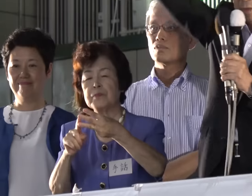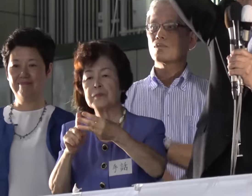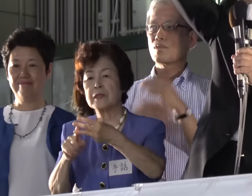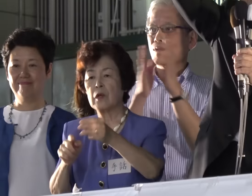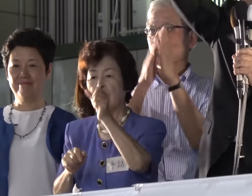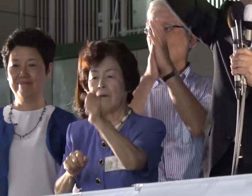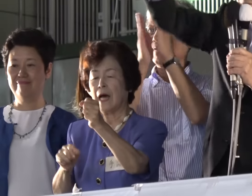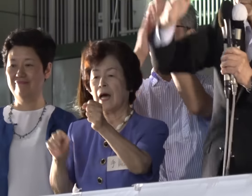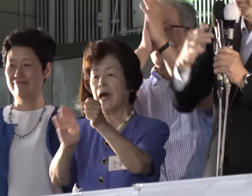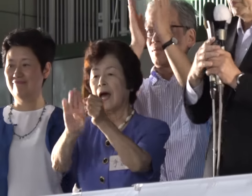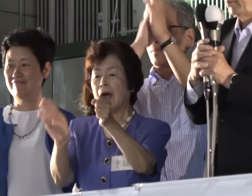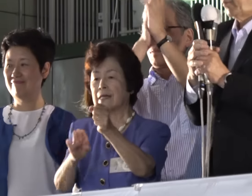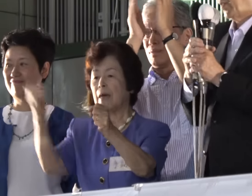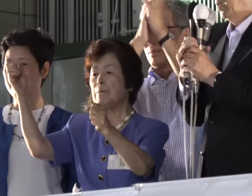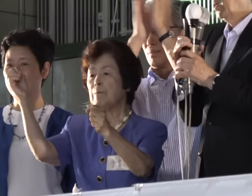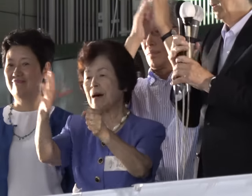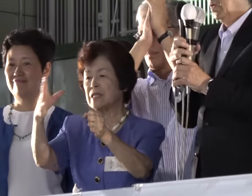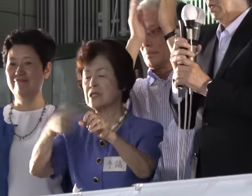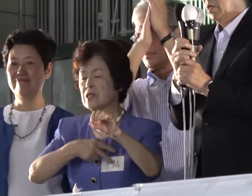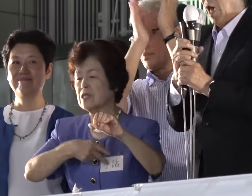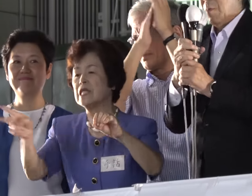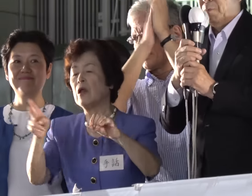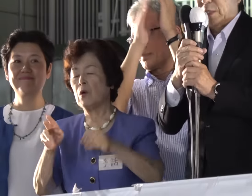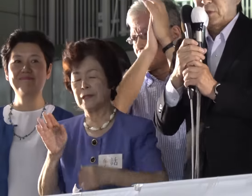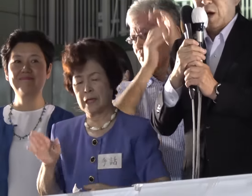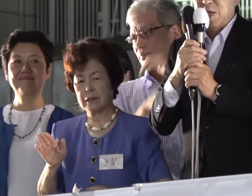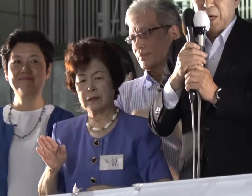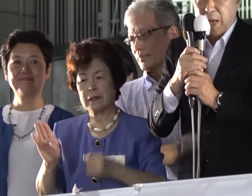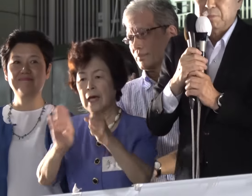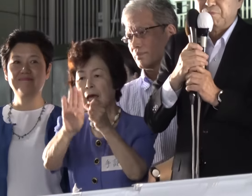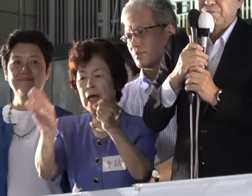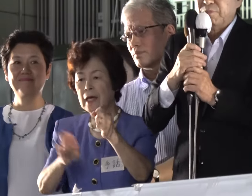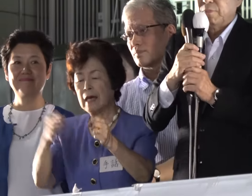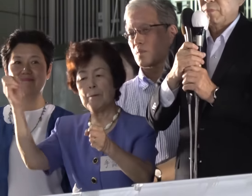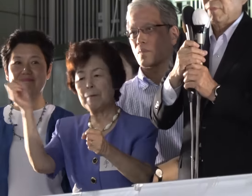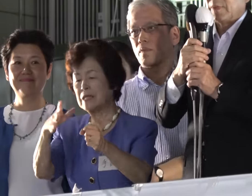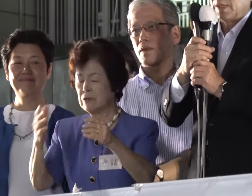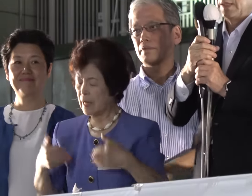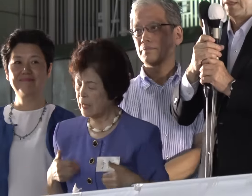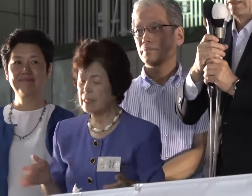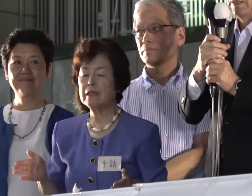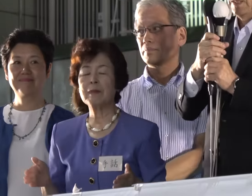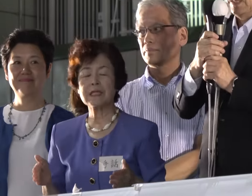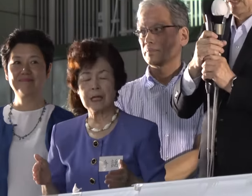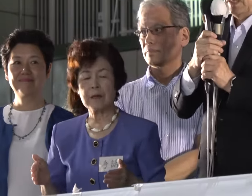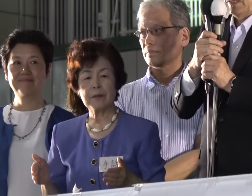ゼロです。原発はいりません。